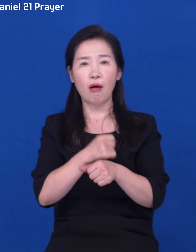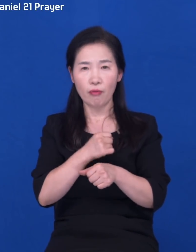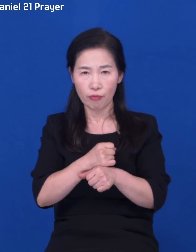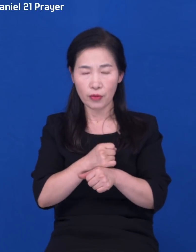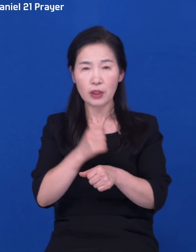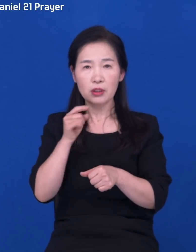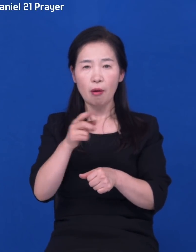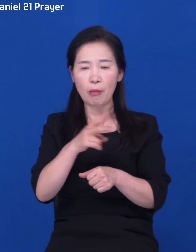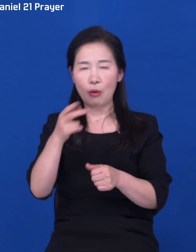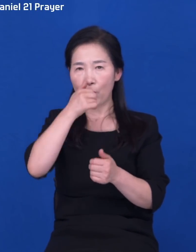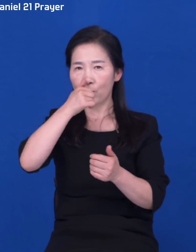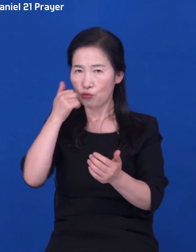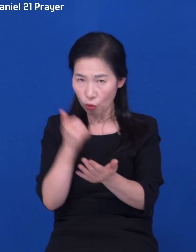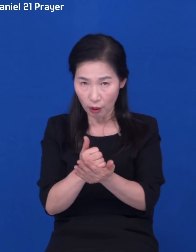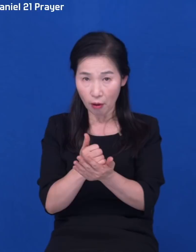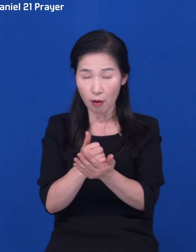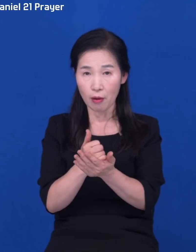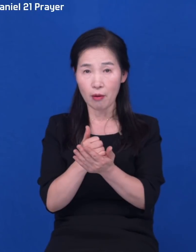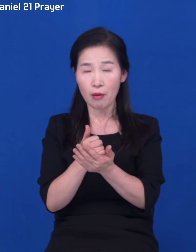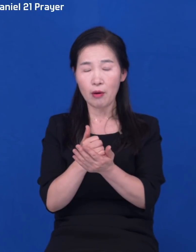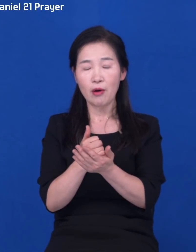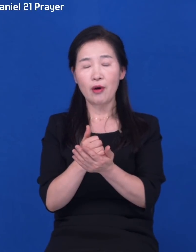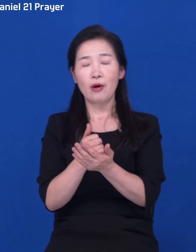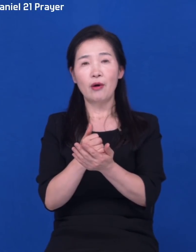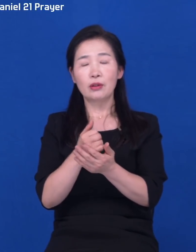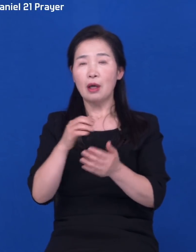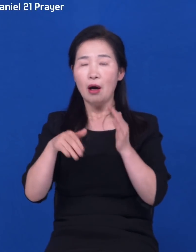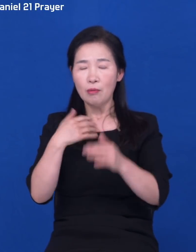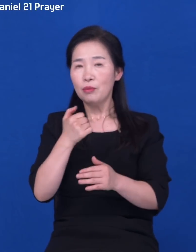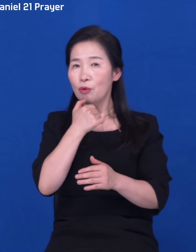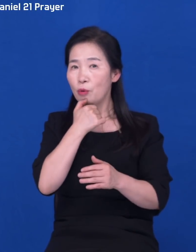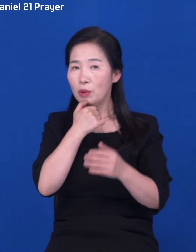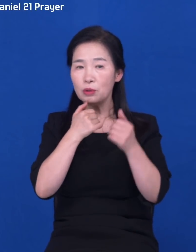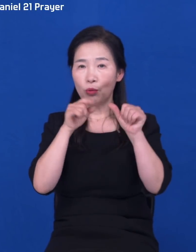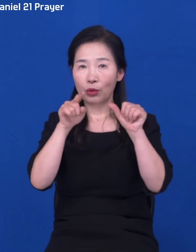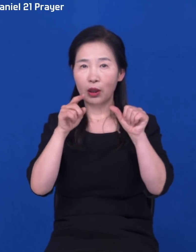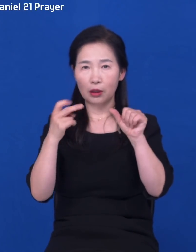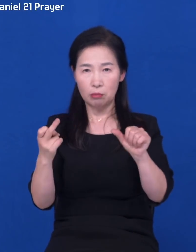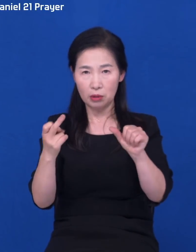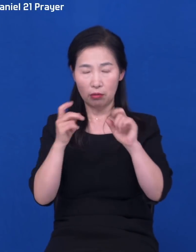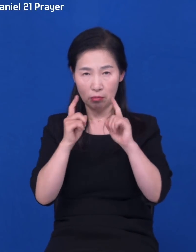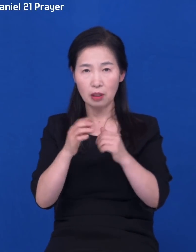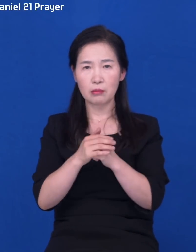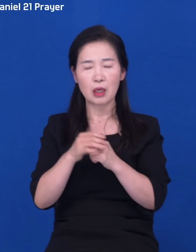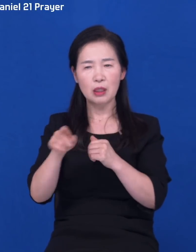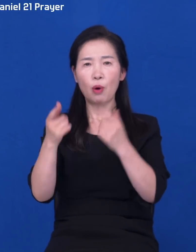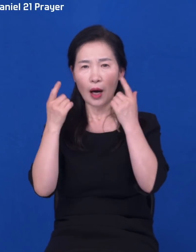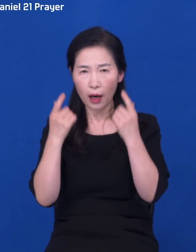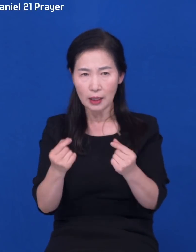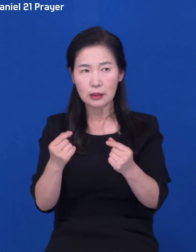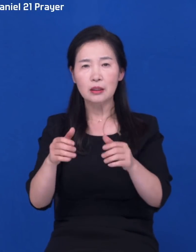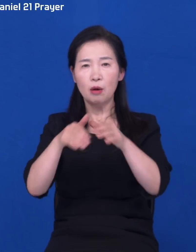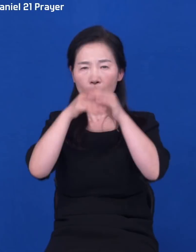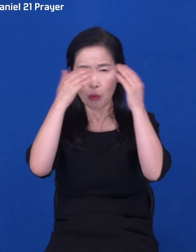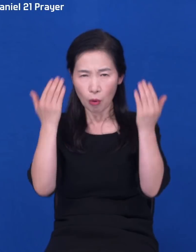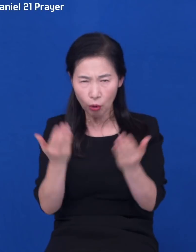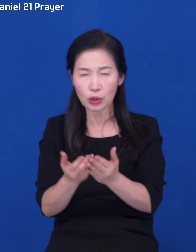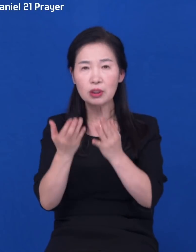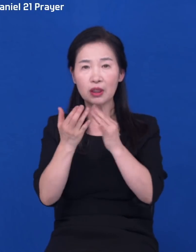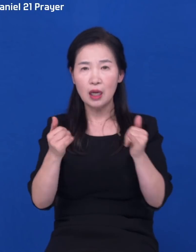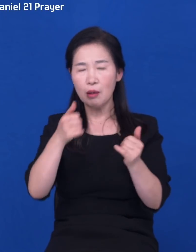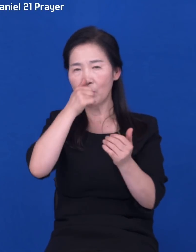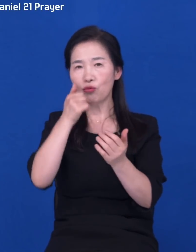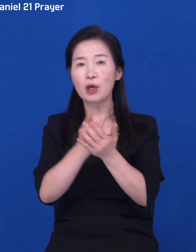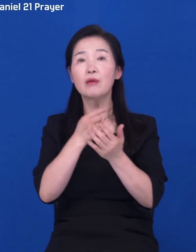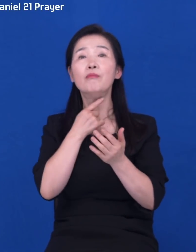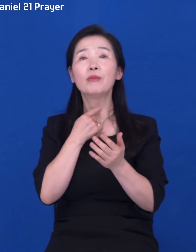딱 나와 있고 그 다음 구절에는 로마서 5장 12절 말씀 이와 같이 모든 사람이 죄를 지어서 사망에